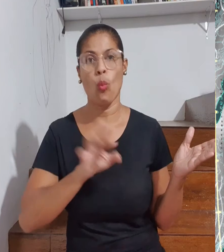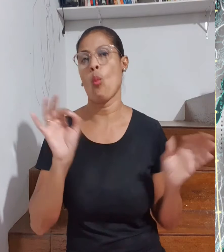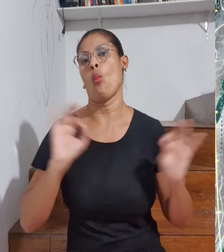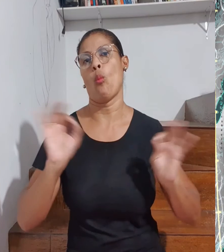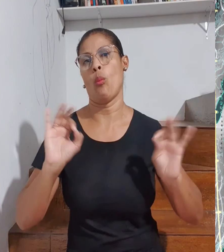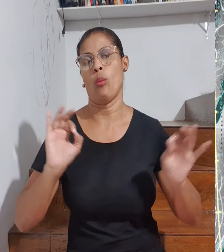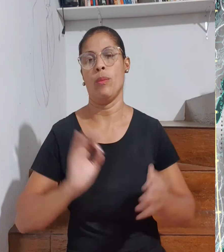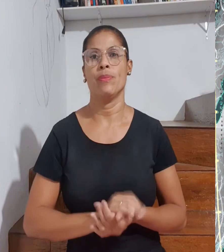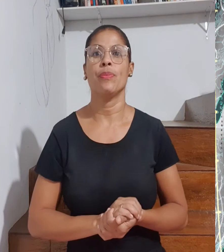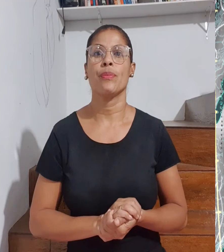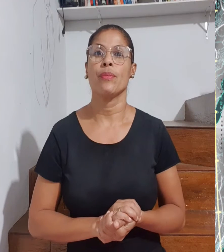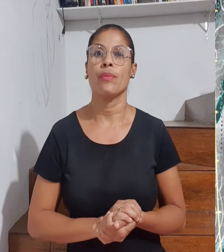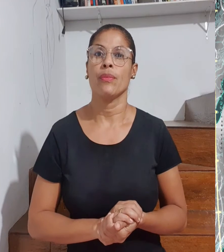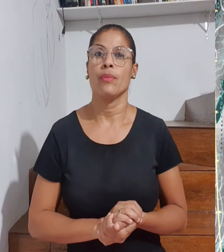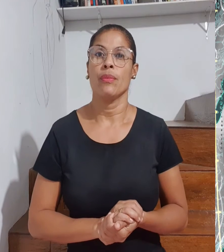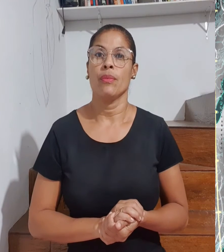dimetilfenilpiperazínio.